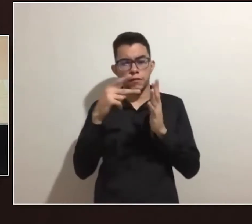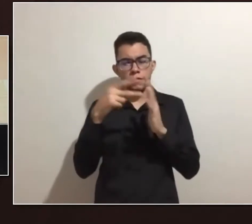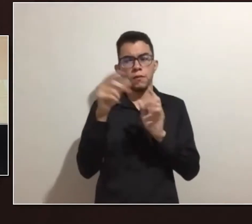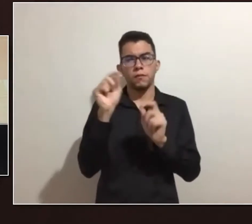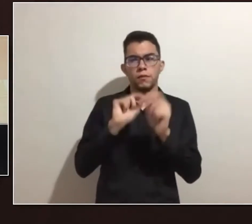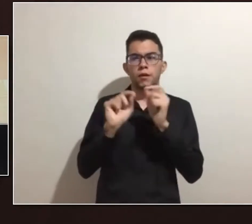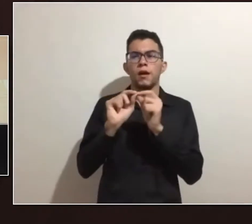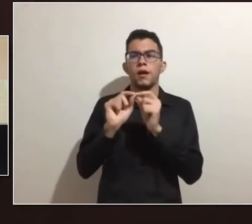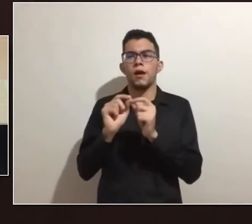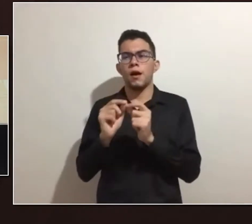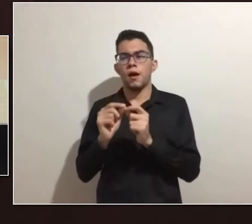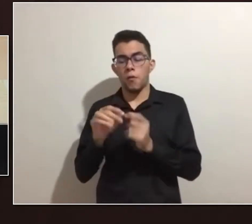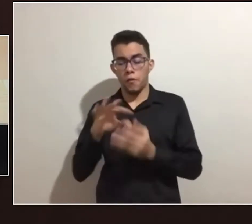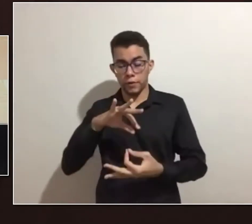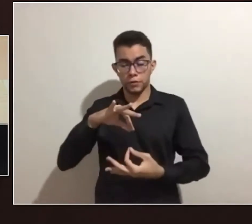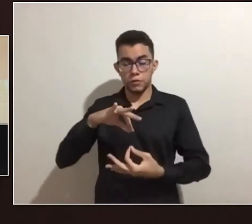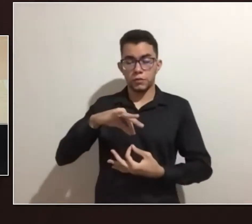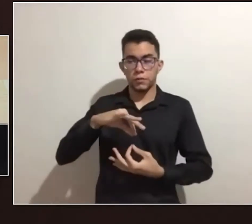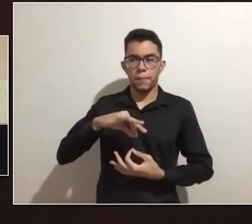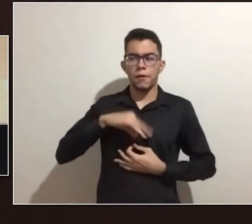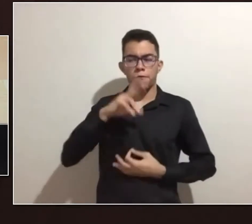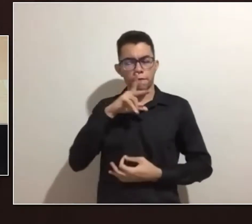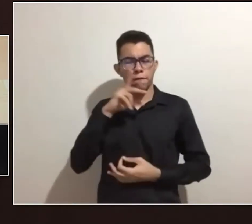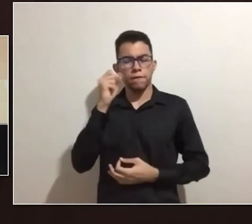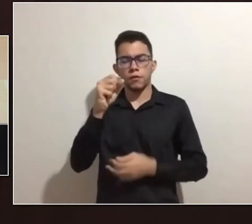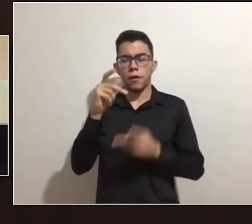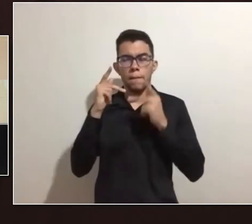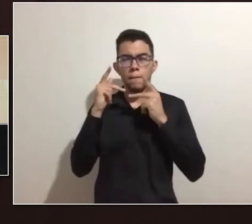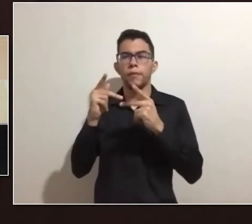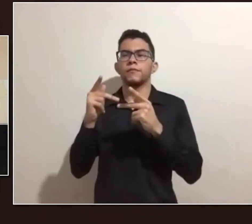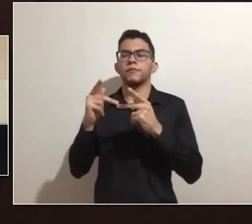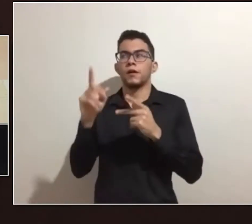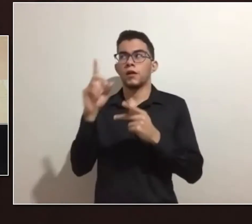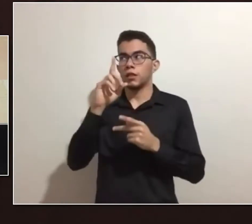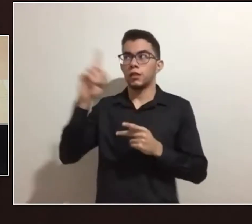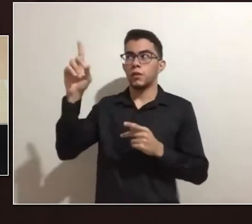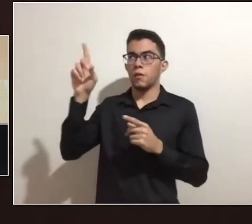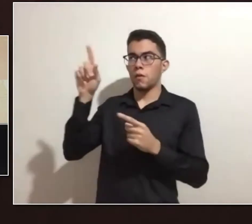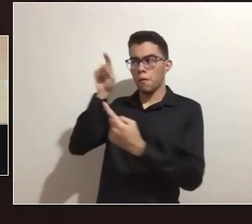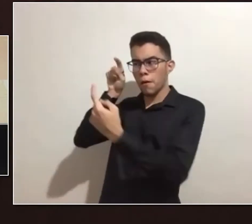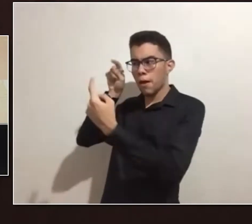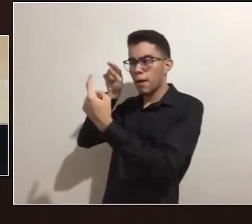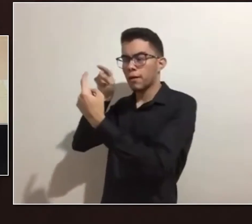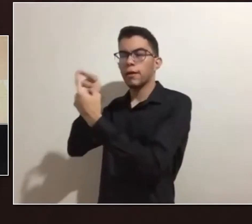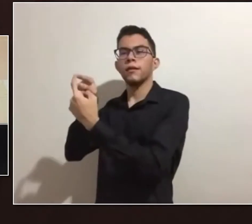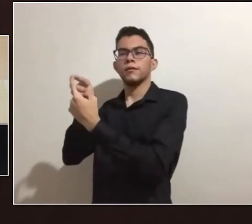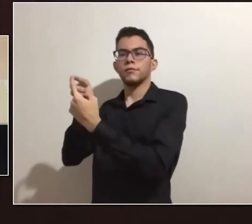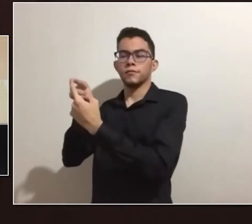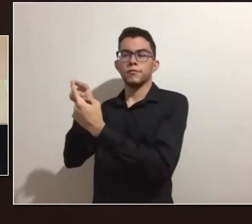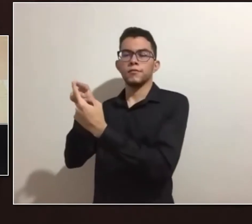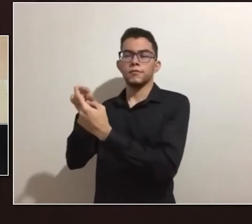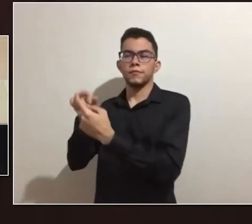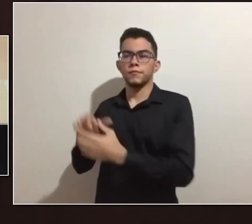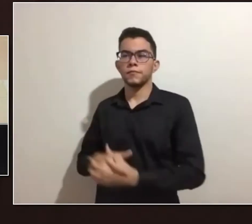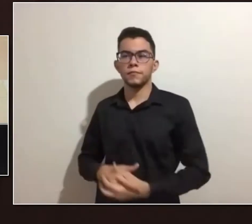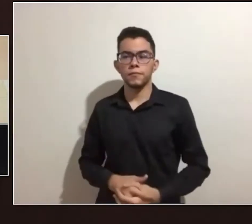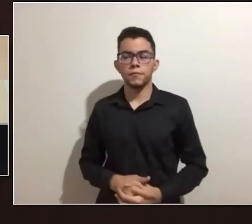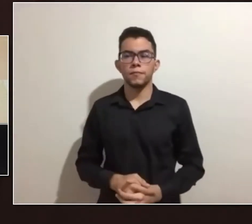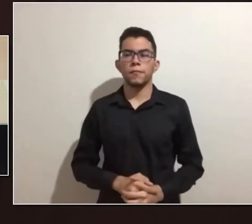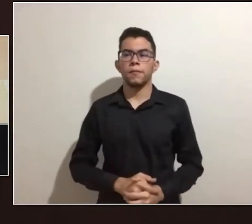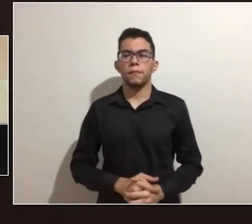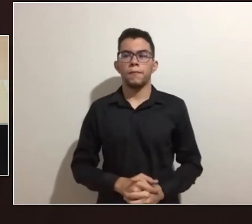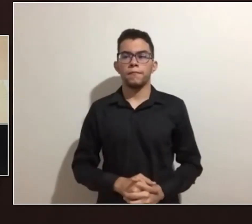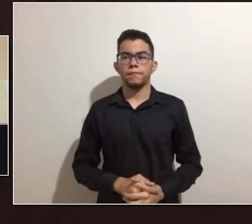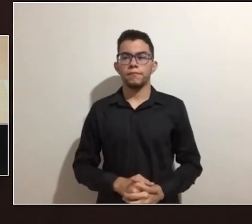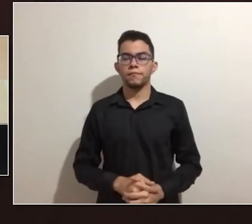feito não nos desviarmos da linha central da economia de Deus. Graças a Deus temos guardado o nome